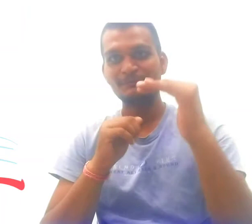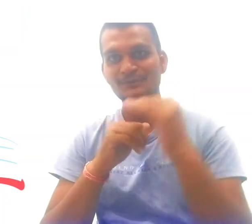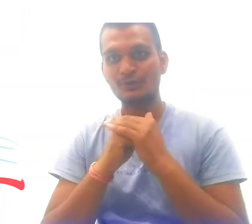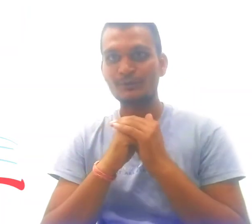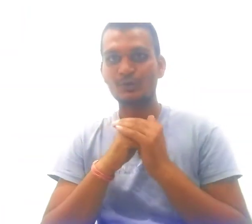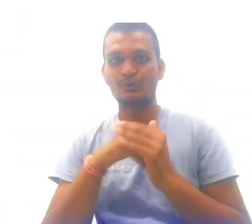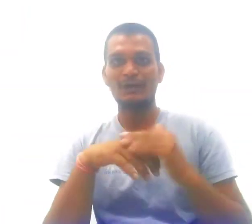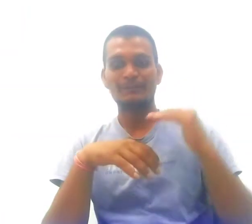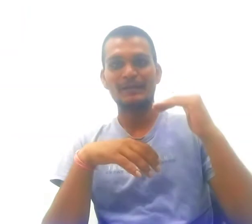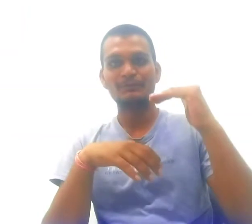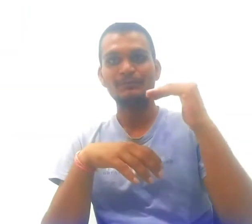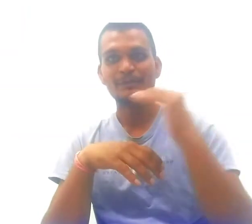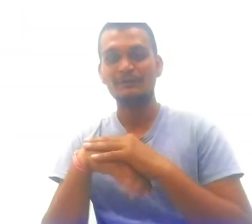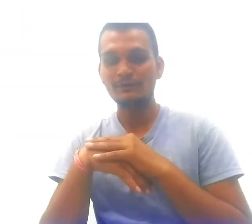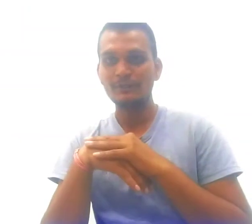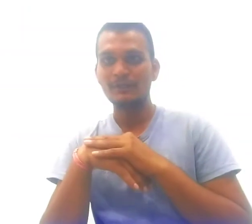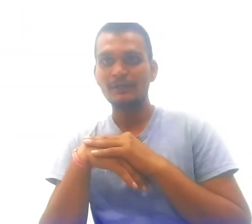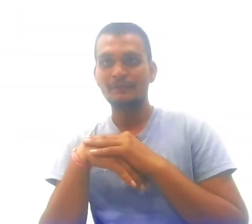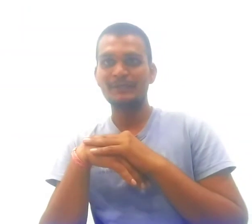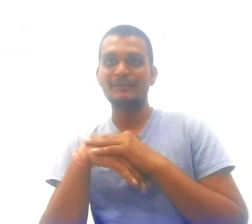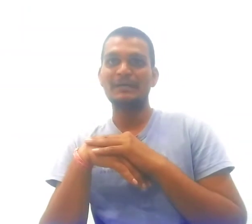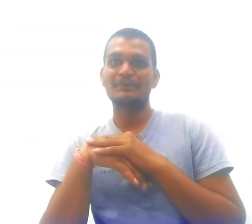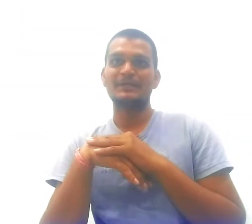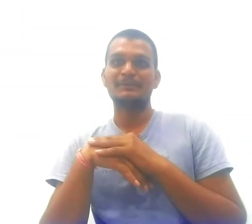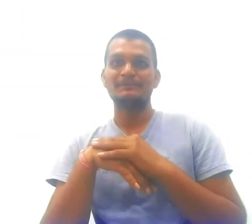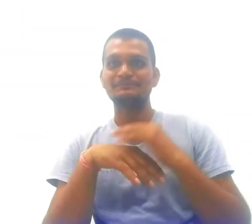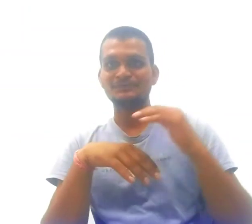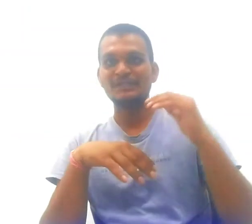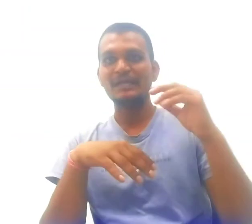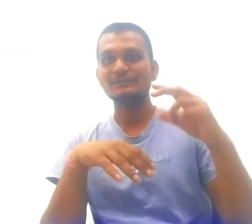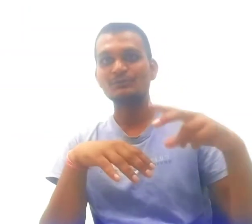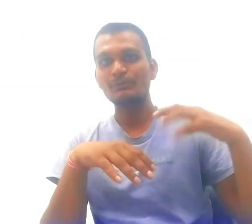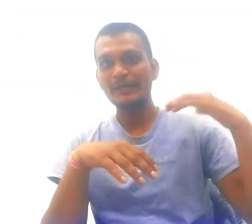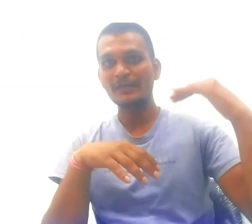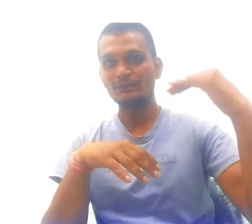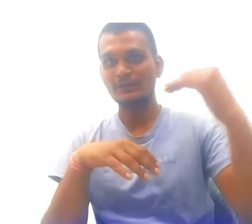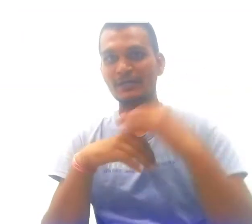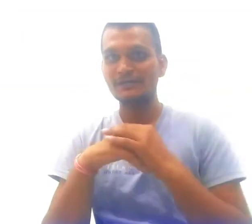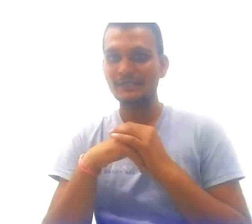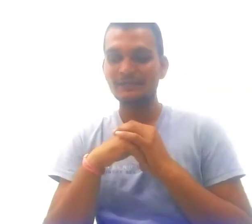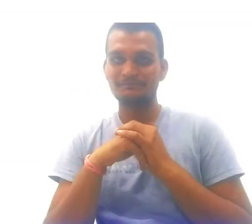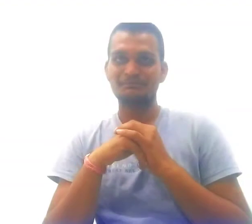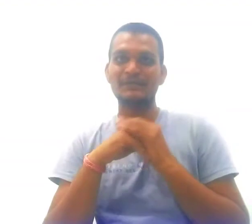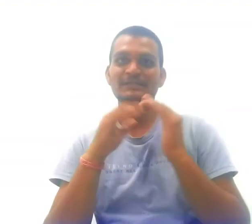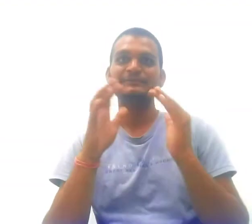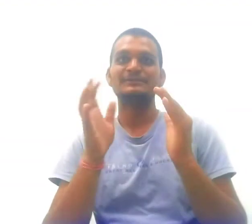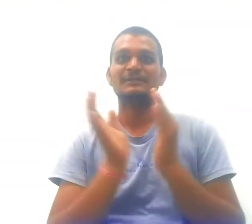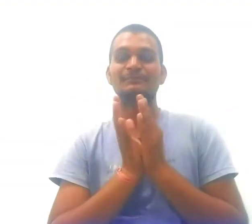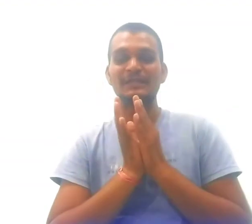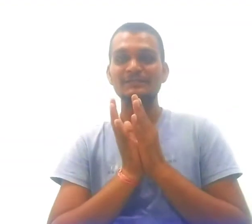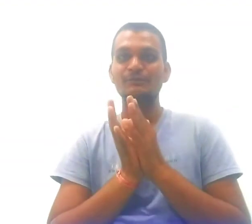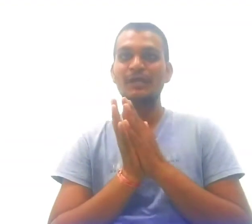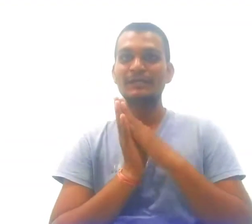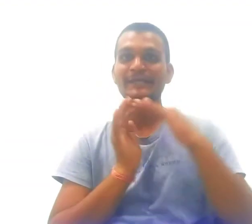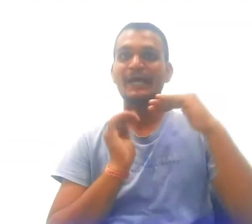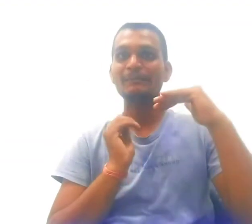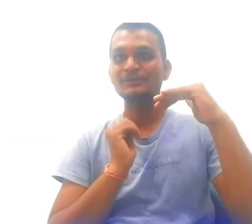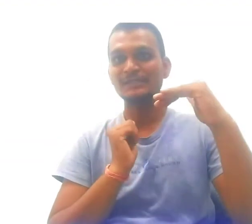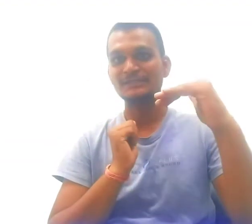भी जॉब करो वहां पर आपको बिल्कुल फ्री में काम करना पड़े। चलिए इसको मैं एक उदाहरण के माध्यम से समझाना चाहूंगा ताकि आप इसे अच्छी